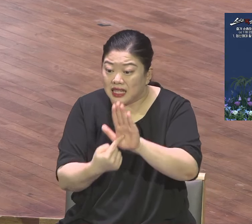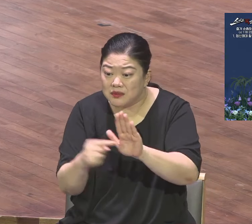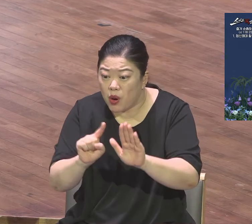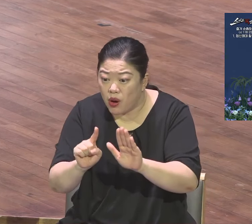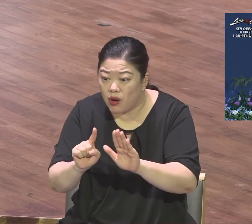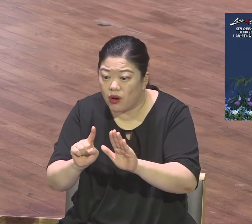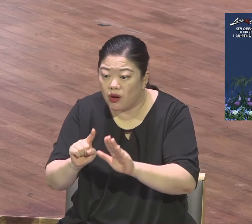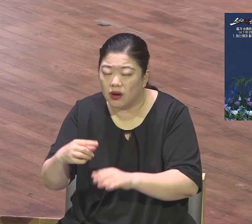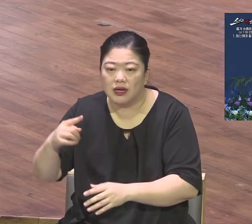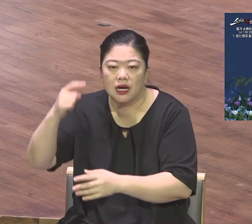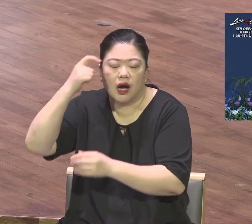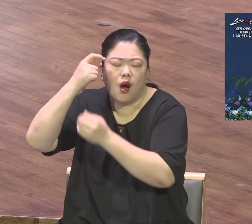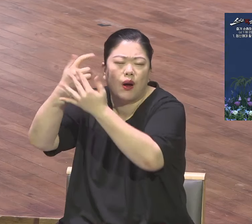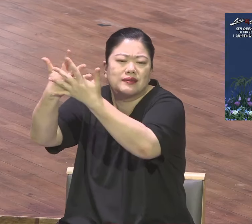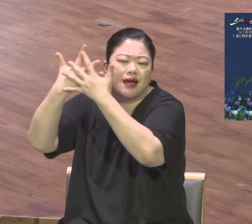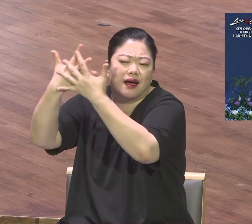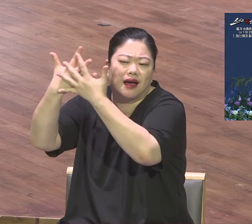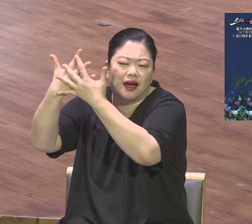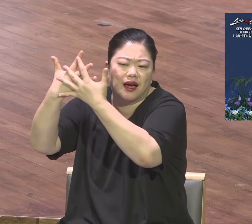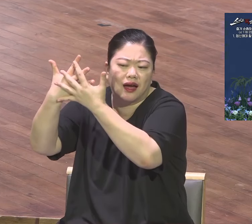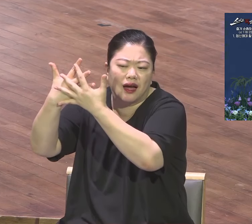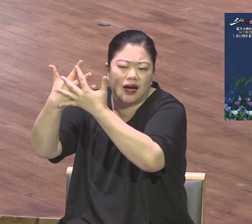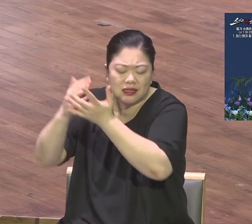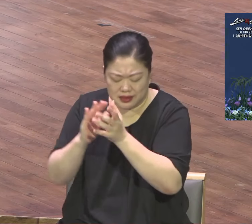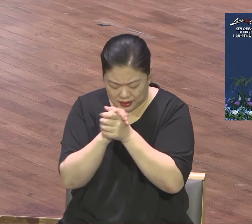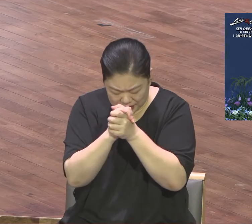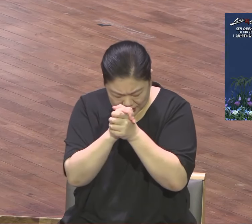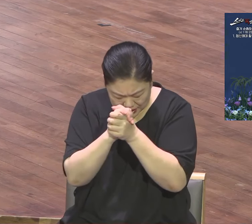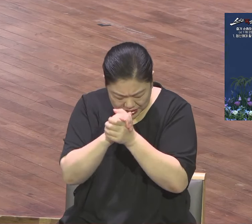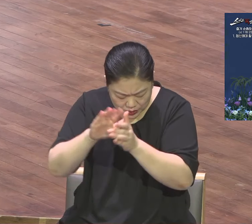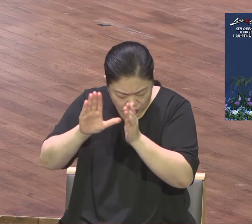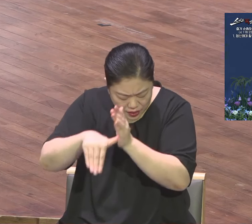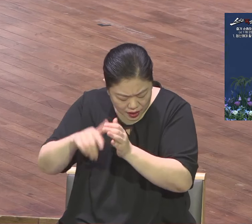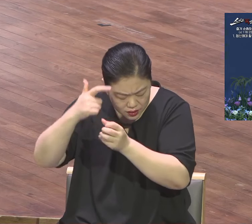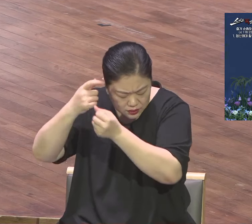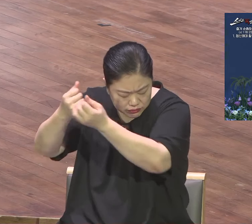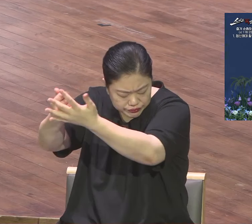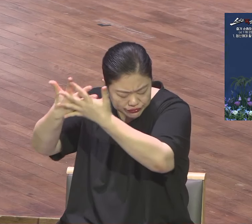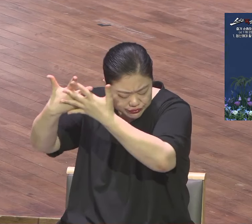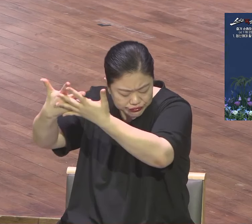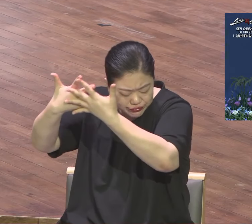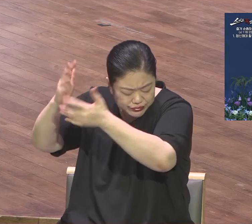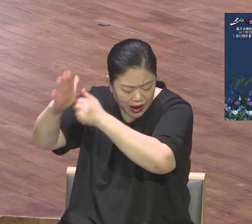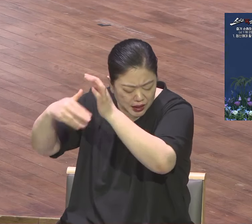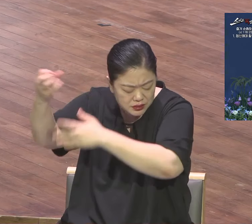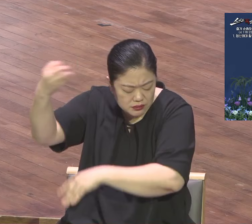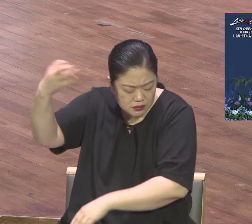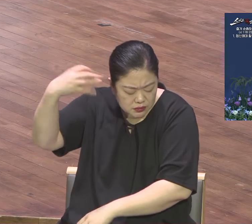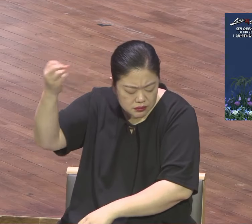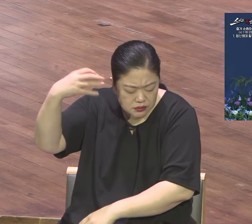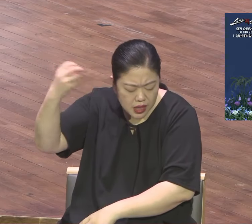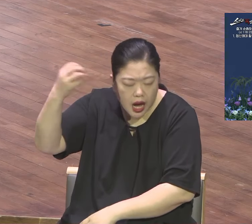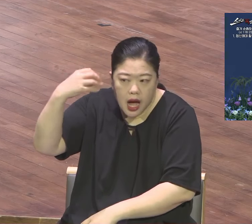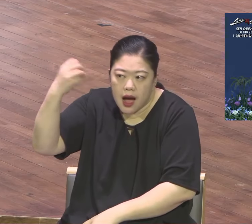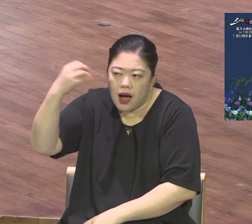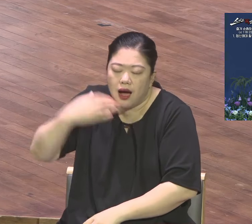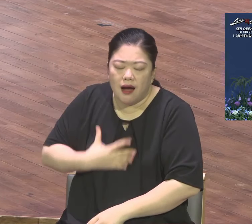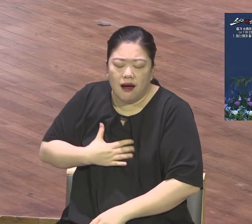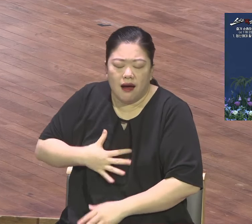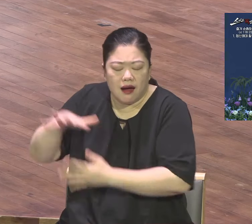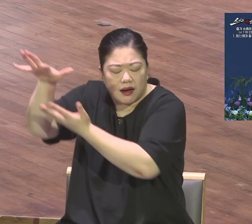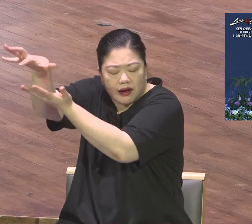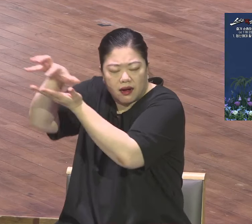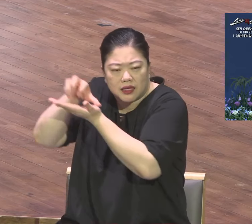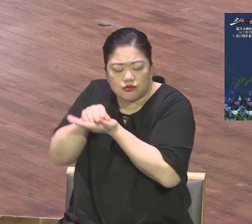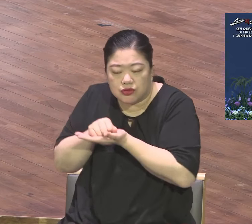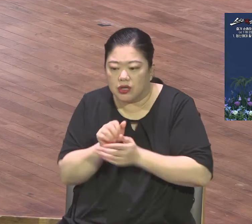환상, 묵시, 비전 그런 뜻이에요. 그 구약에 나타난 선지자 직분은 하나님의